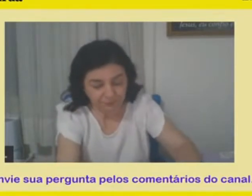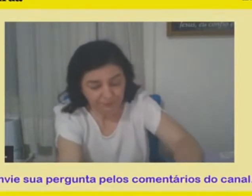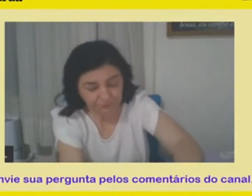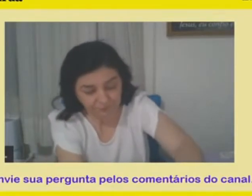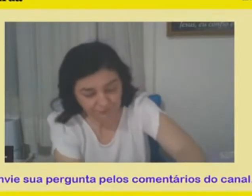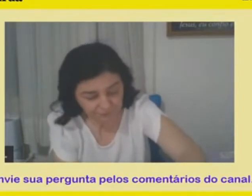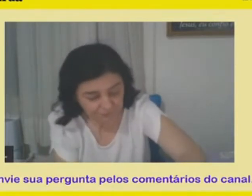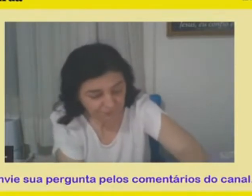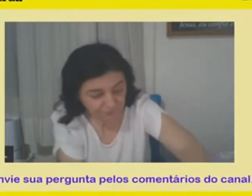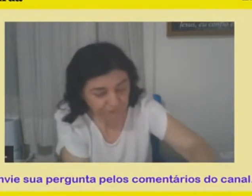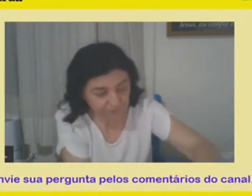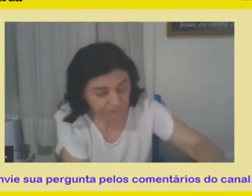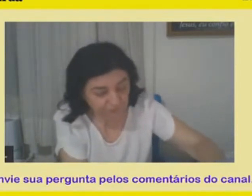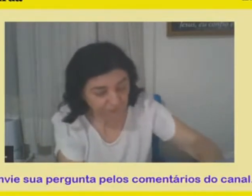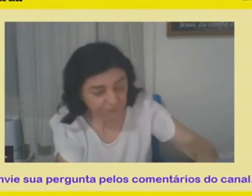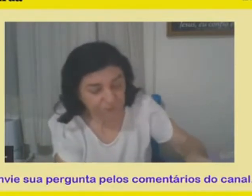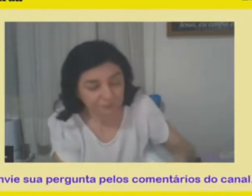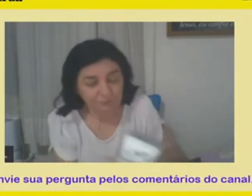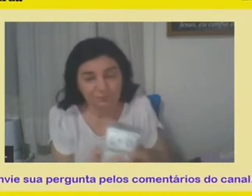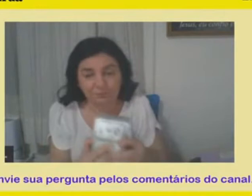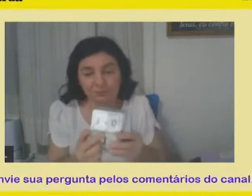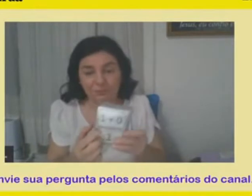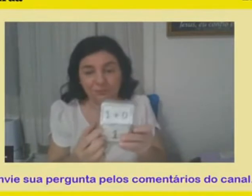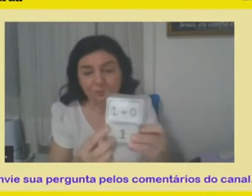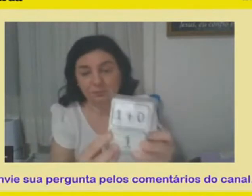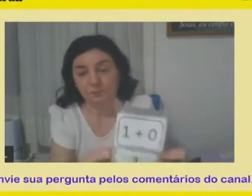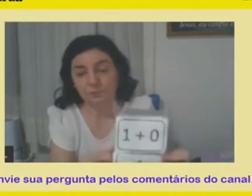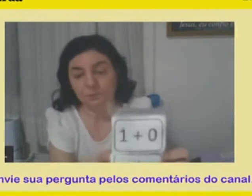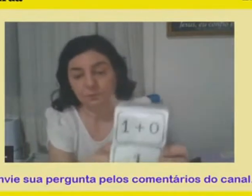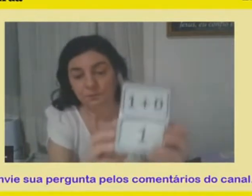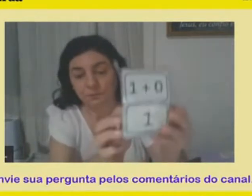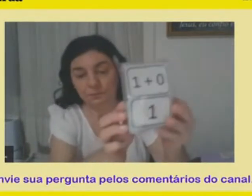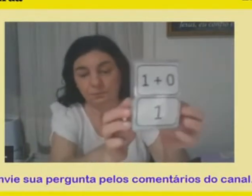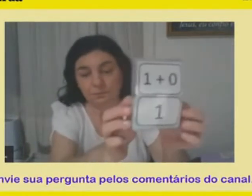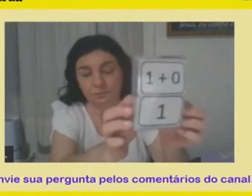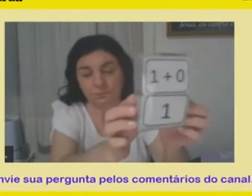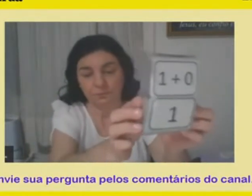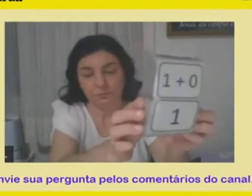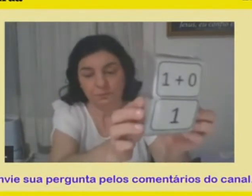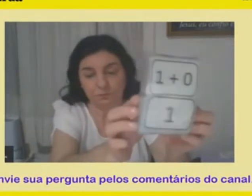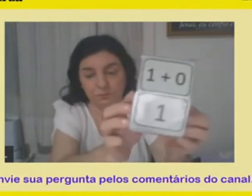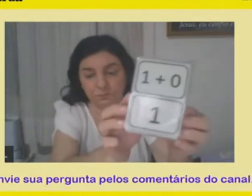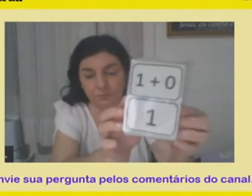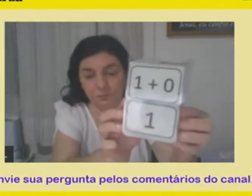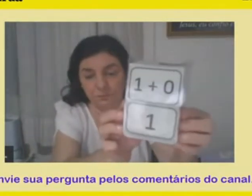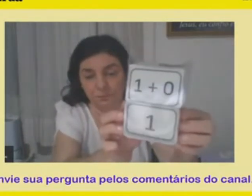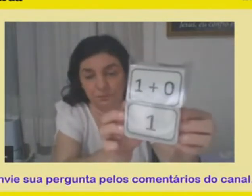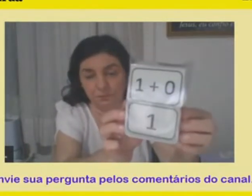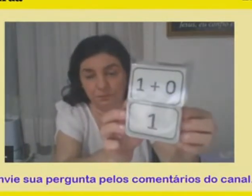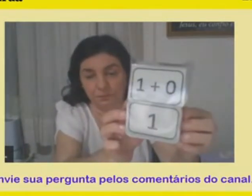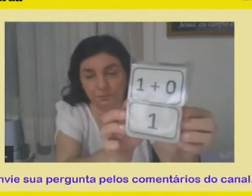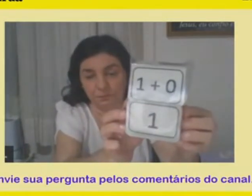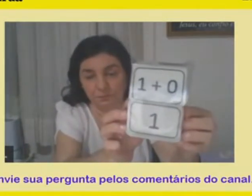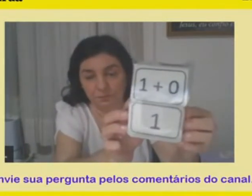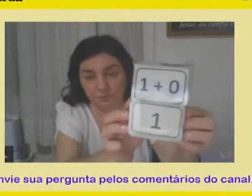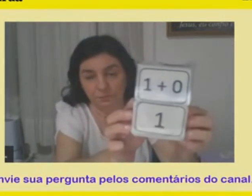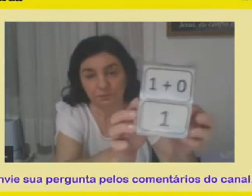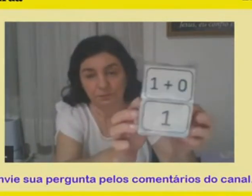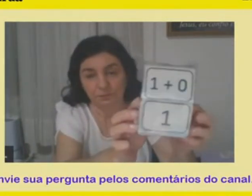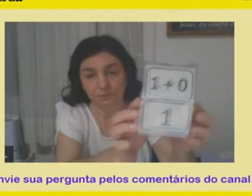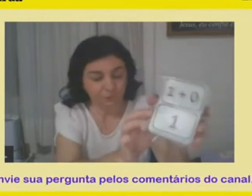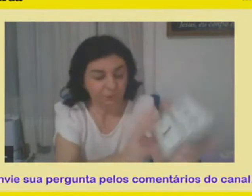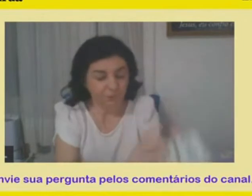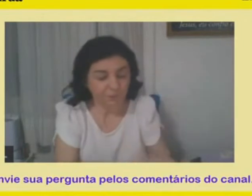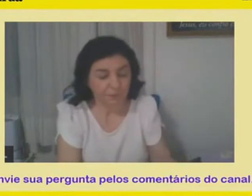início do conteúdo em língua de sinais, né? Já se apropriaram da língua de sinais, de